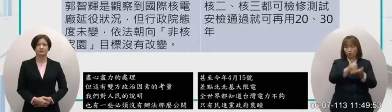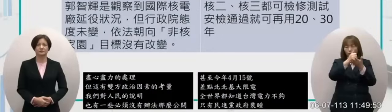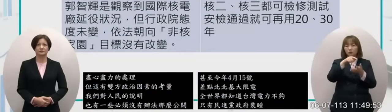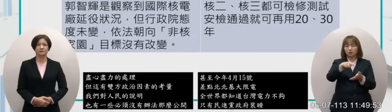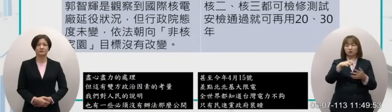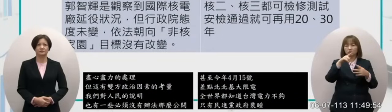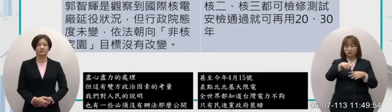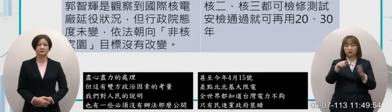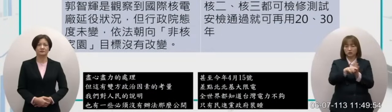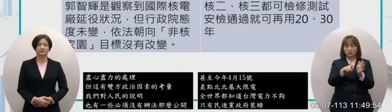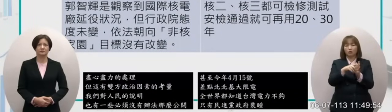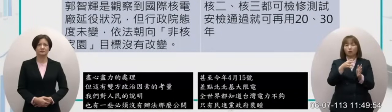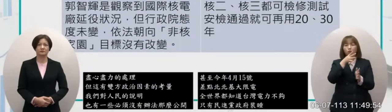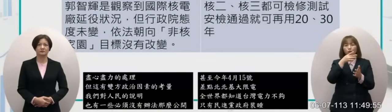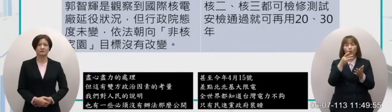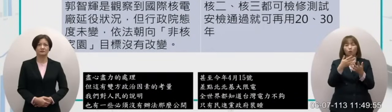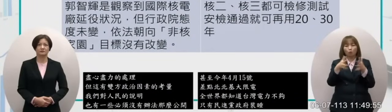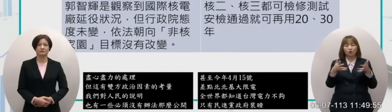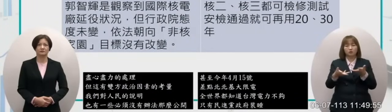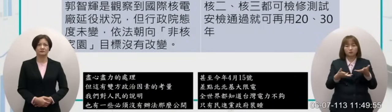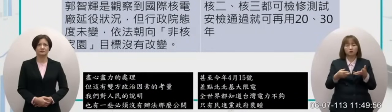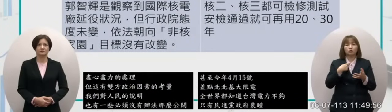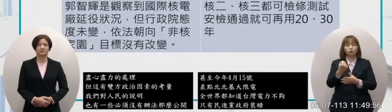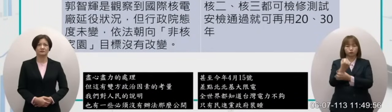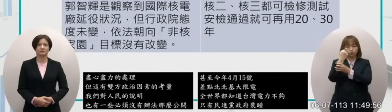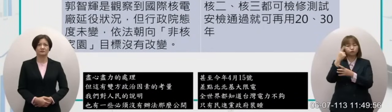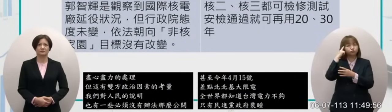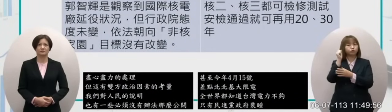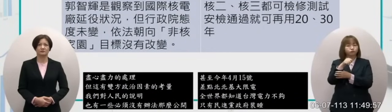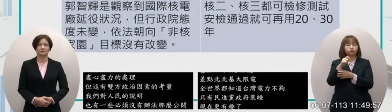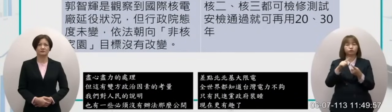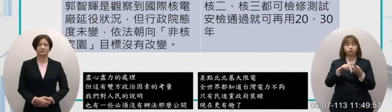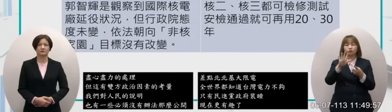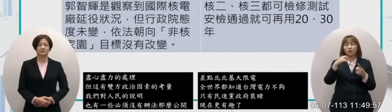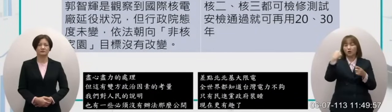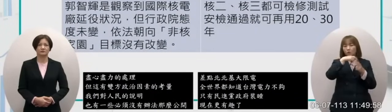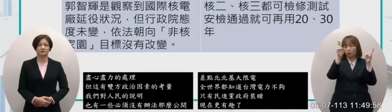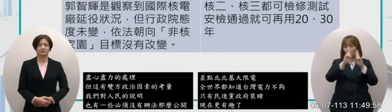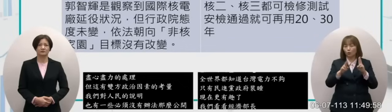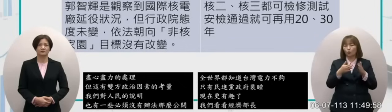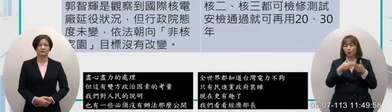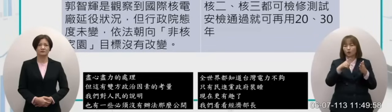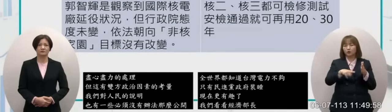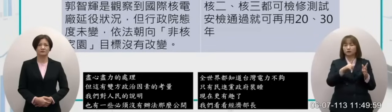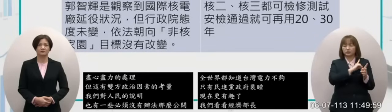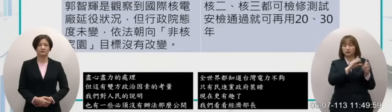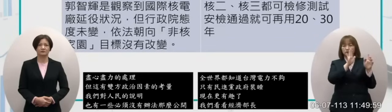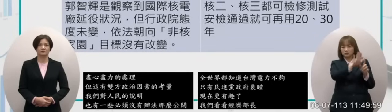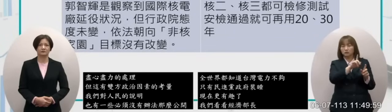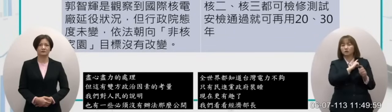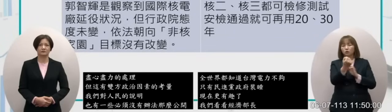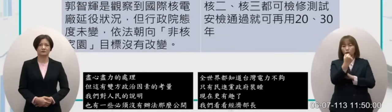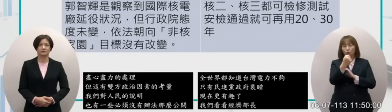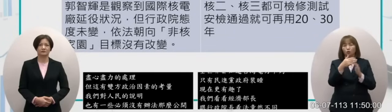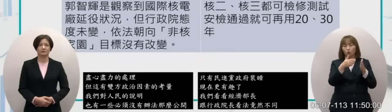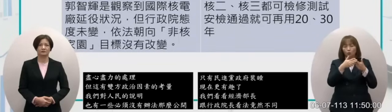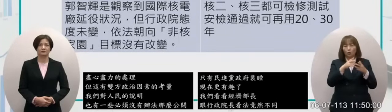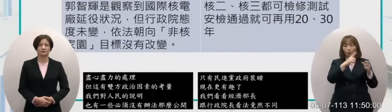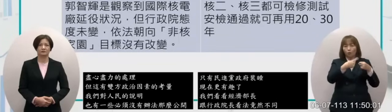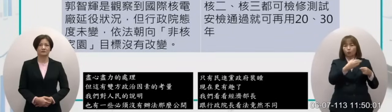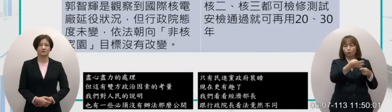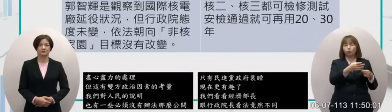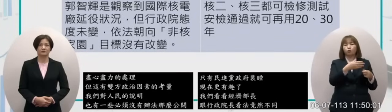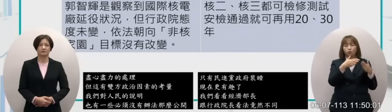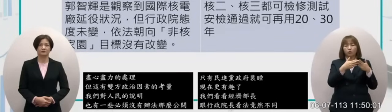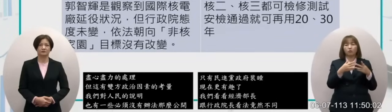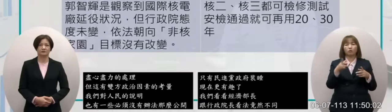敬您，您那天讲的很多谈话我其实支持跟认同的，台电应该要照他们自己的努力去赚到钱，而